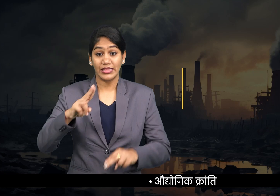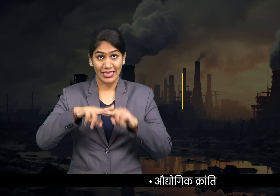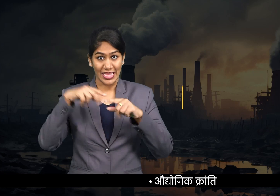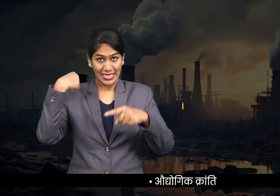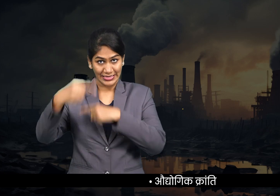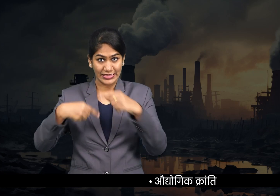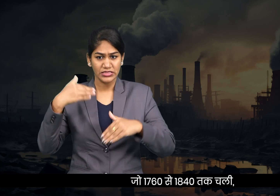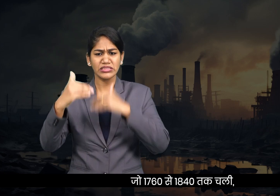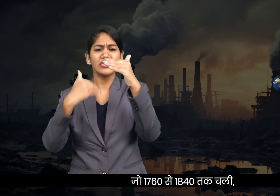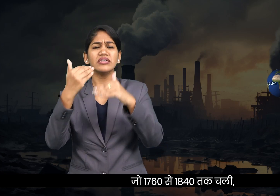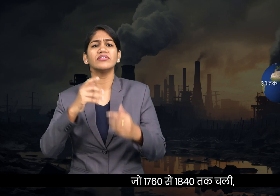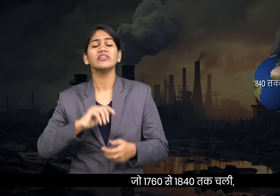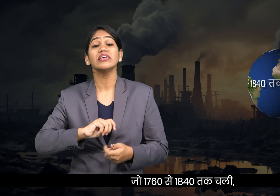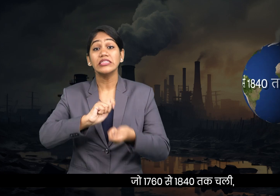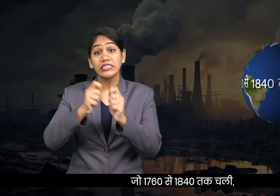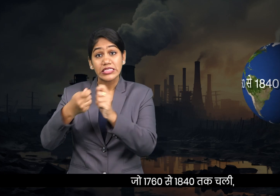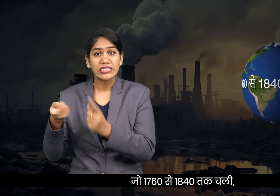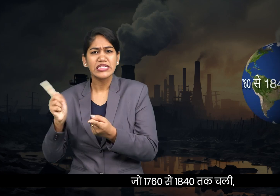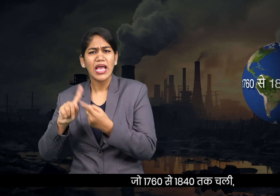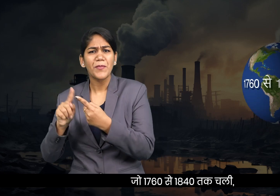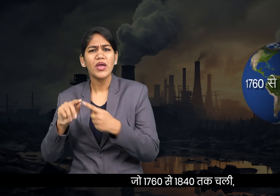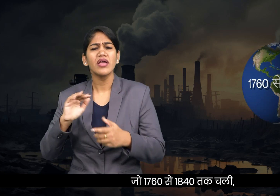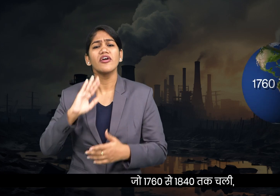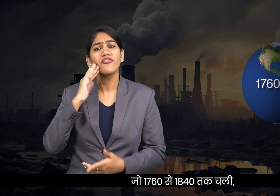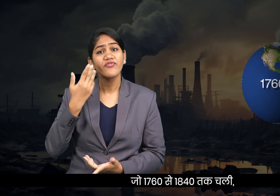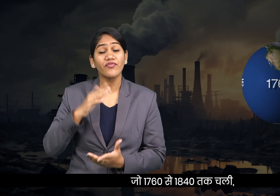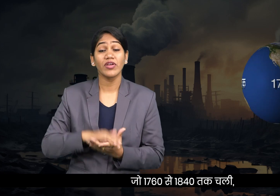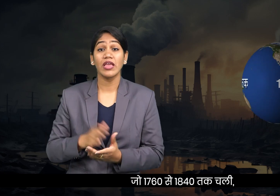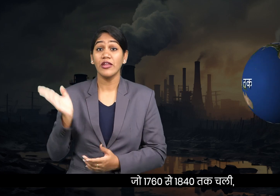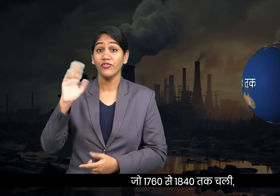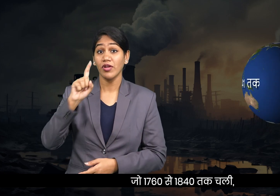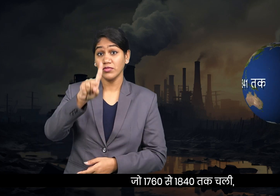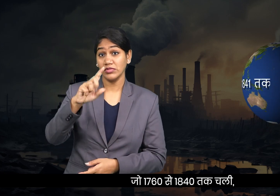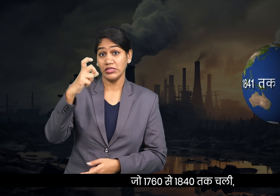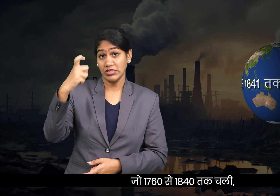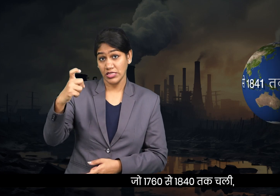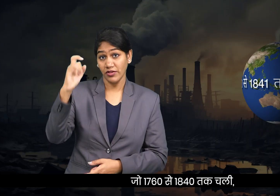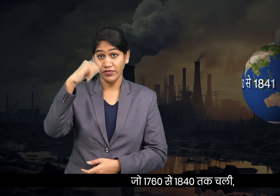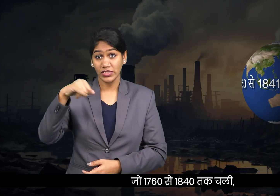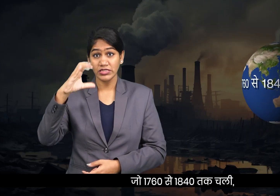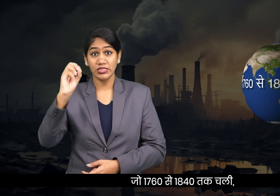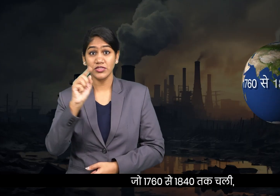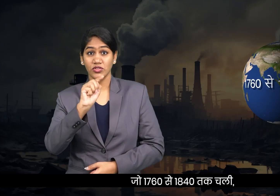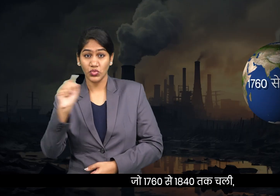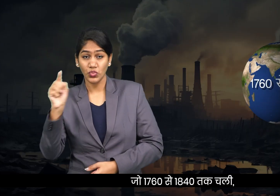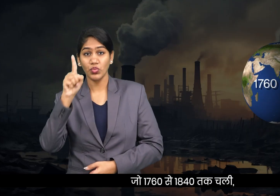औद्योगिक क्रांति, जो 1760 से 1840 तक चली,